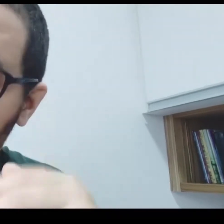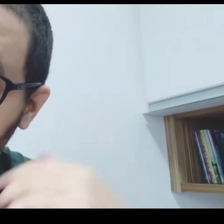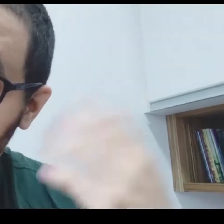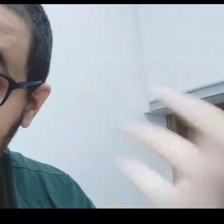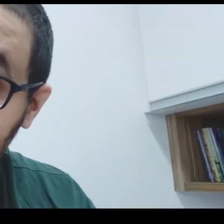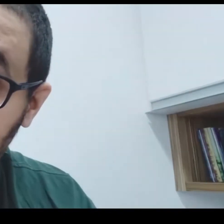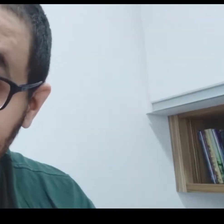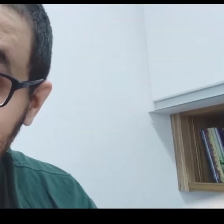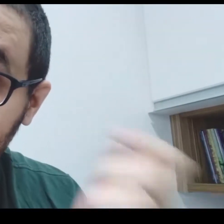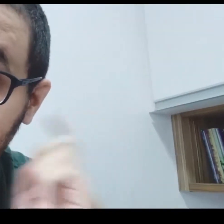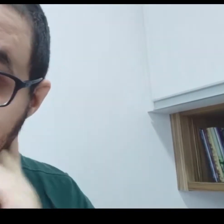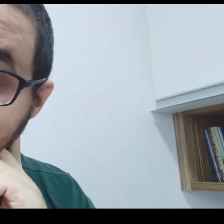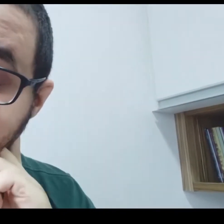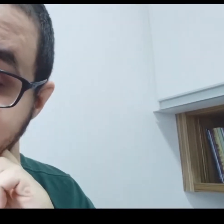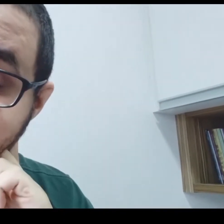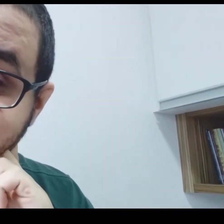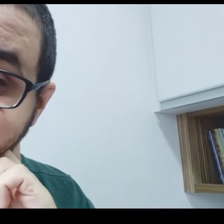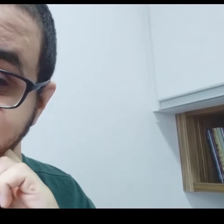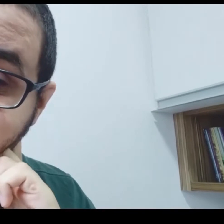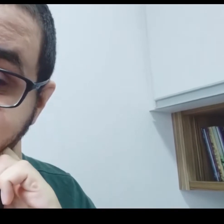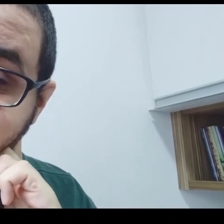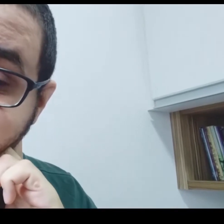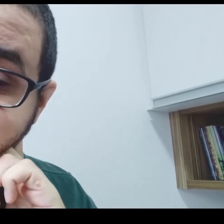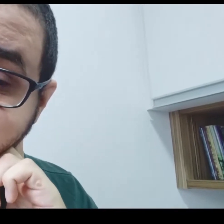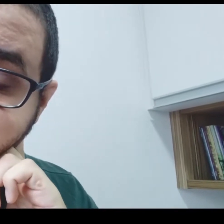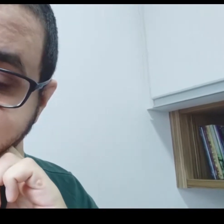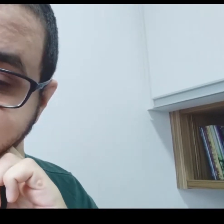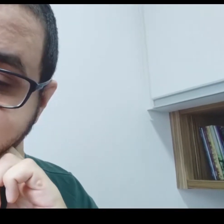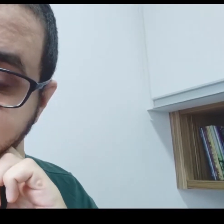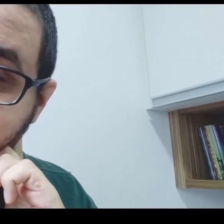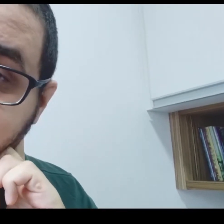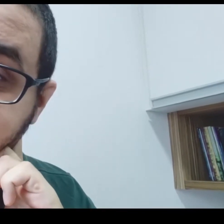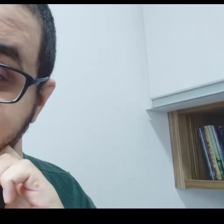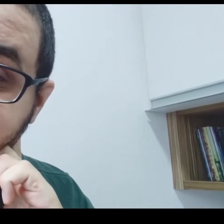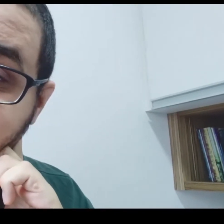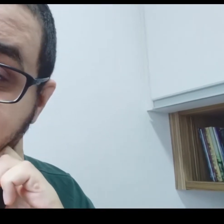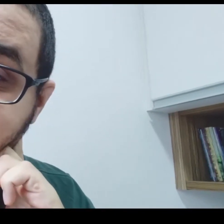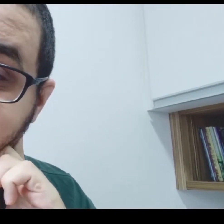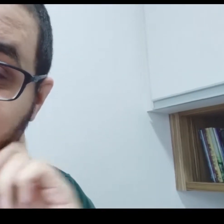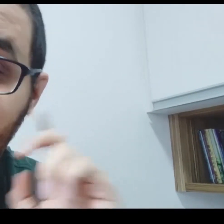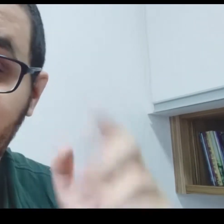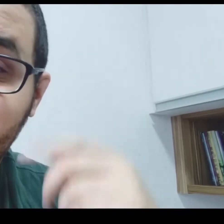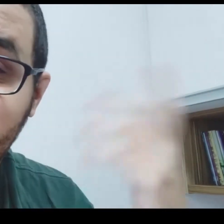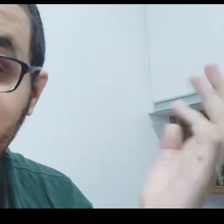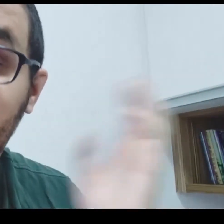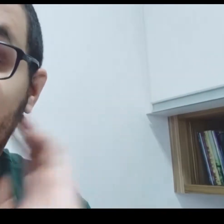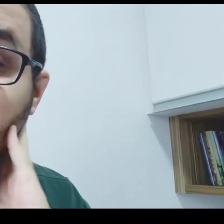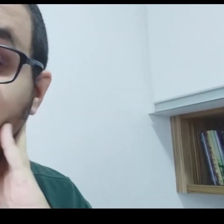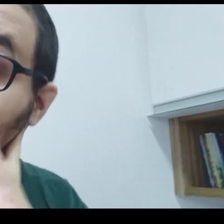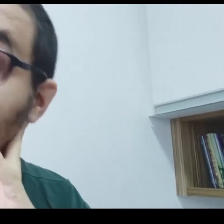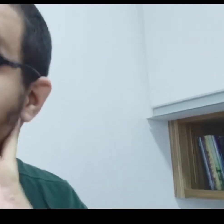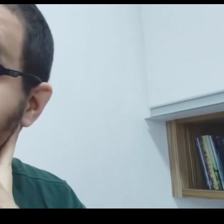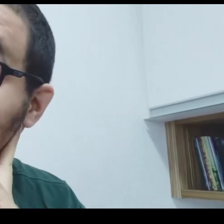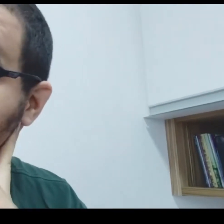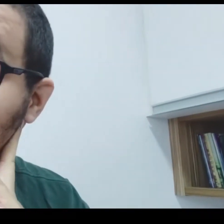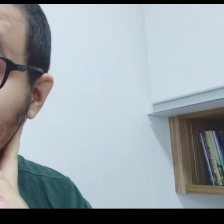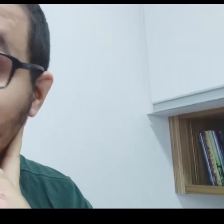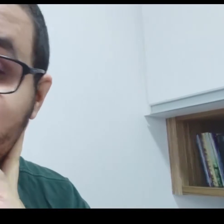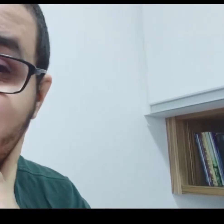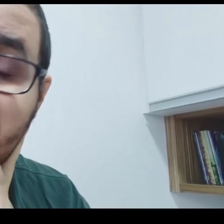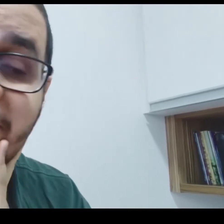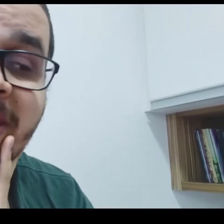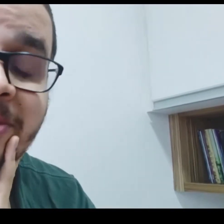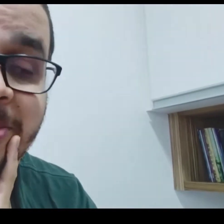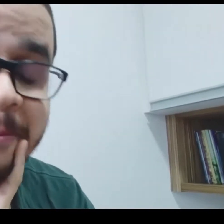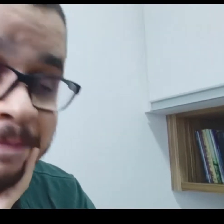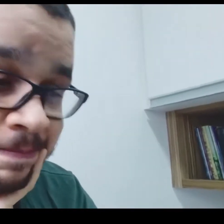O ano de 2015 foi passando, em julho de 2015 chegou e teve uma conferência que eu acabei indo por livre e espontânea pressão de alguns